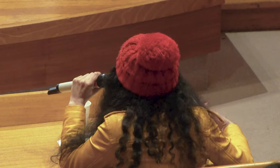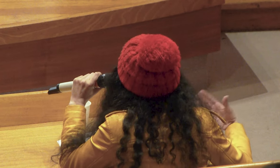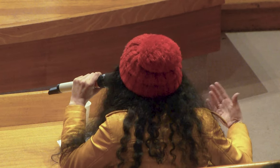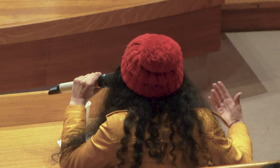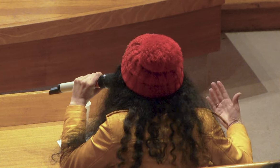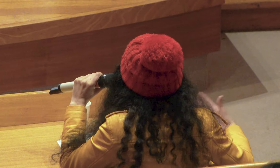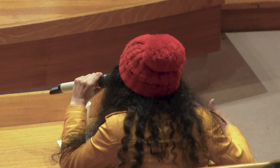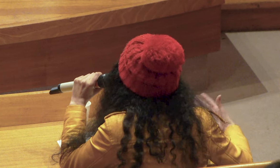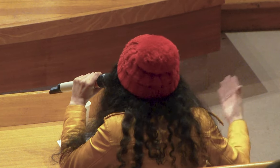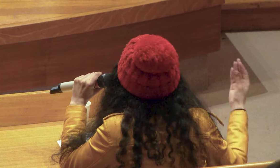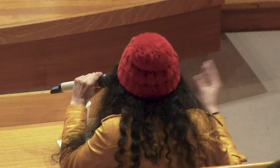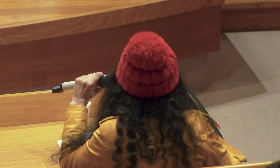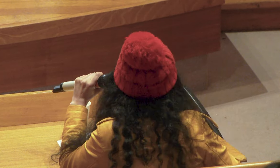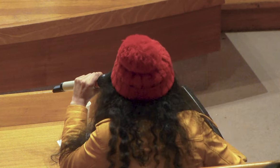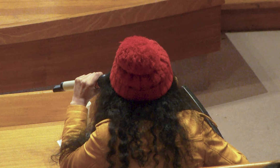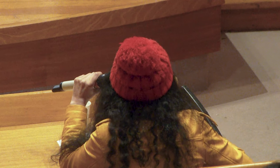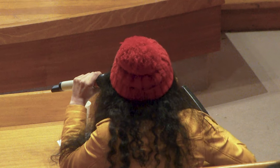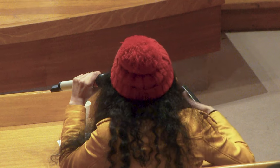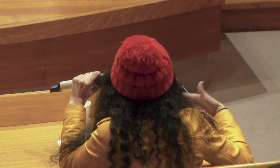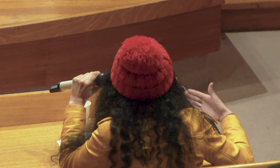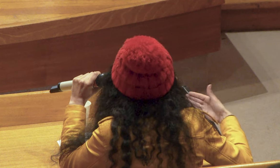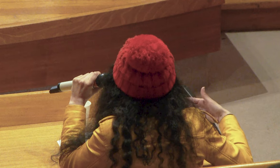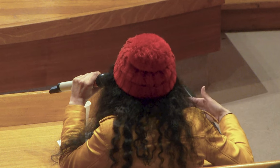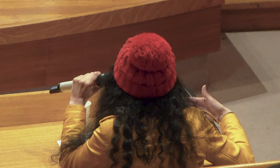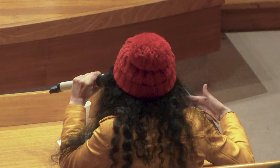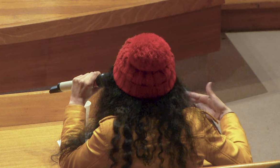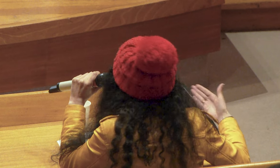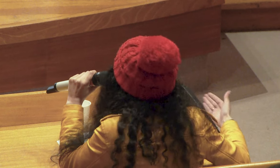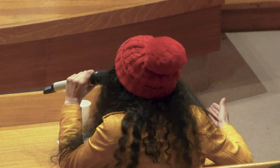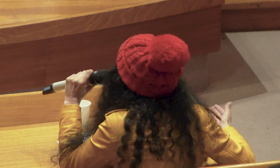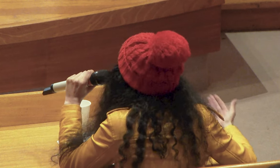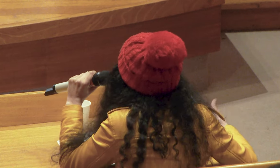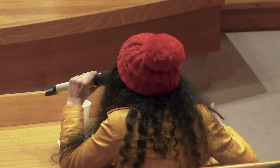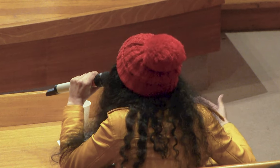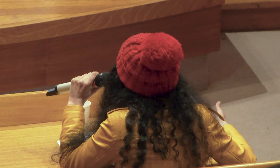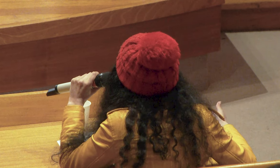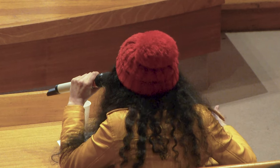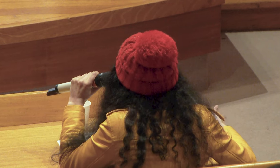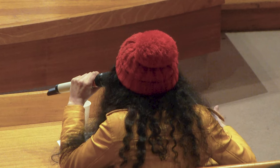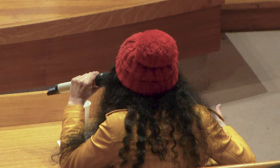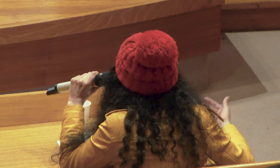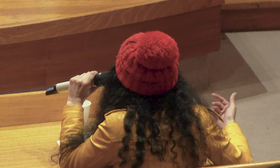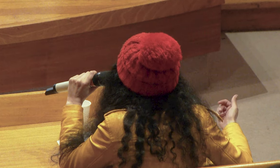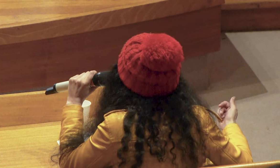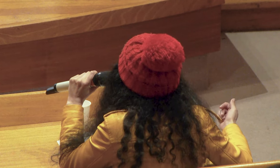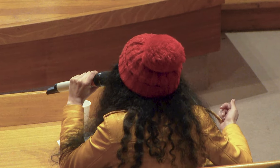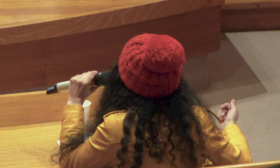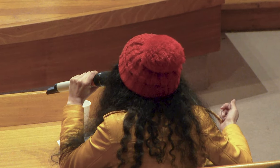avoir le cours, d'avoir en amont donné le cours tout simplement aux étudiants.